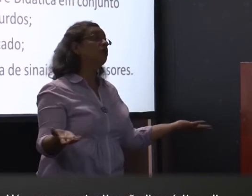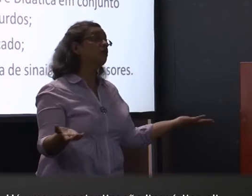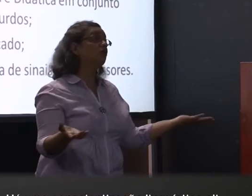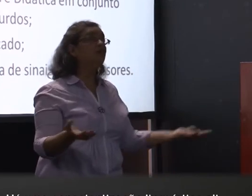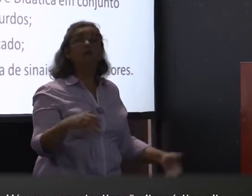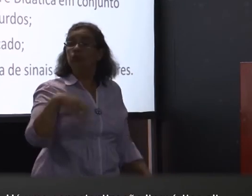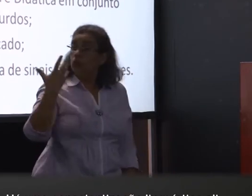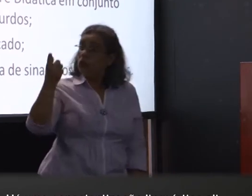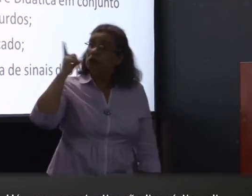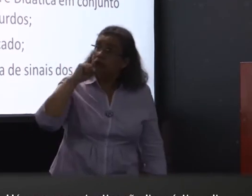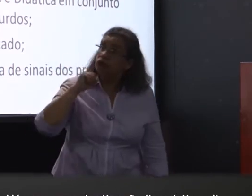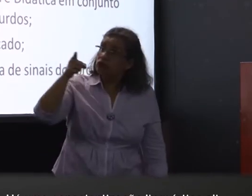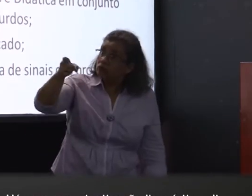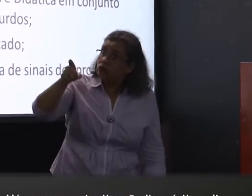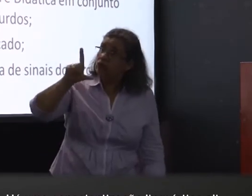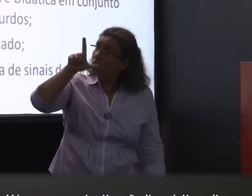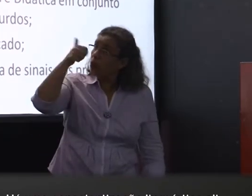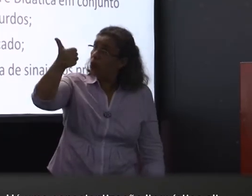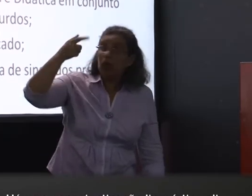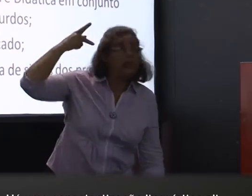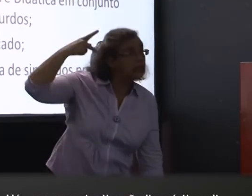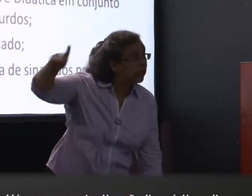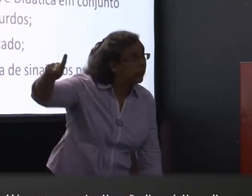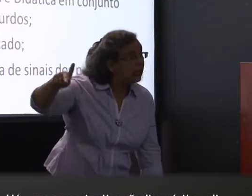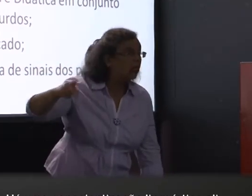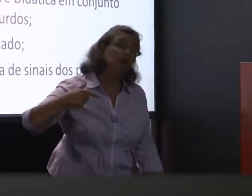uma conscientização linguística ali.